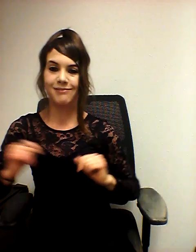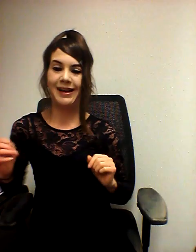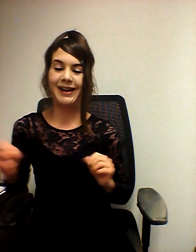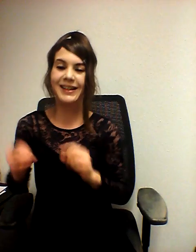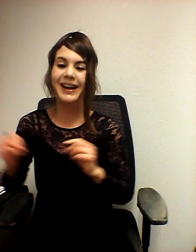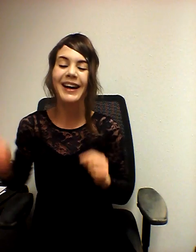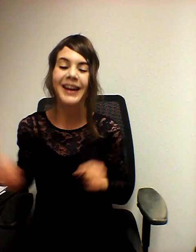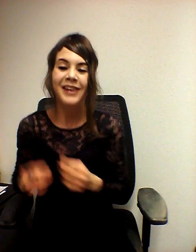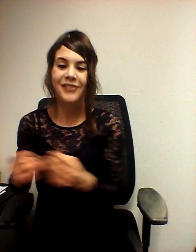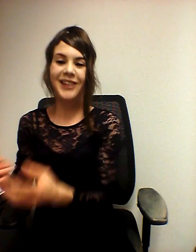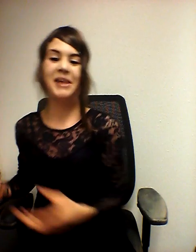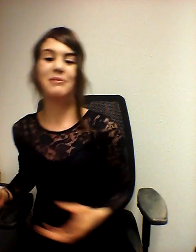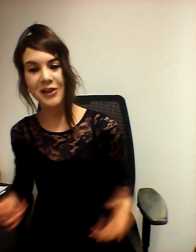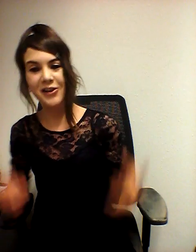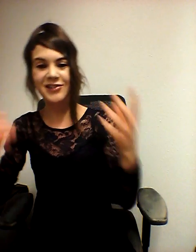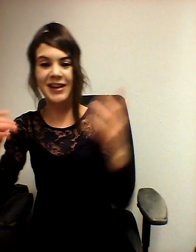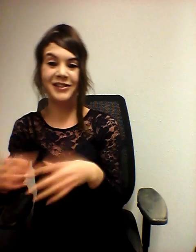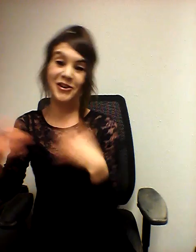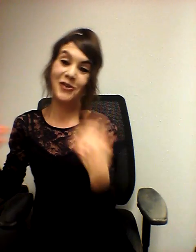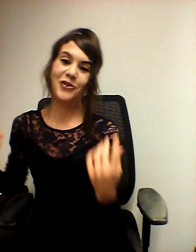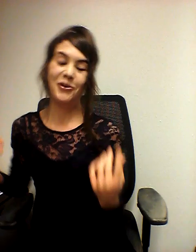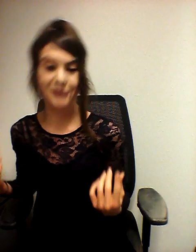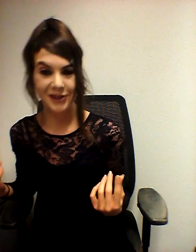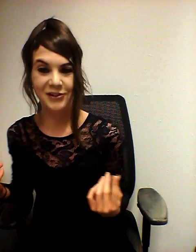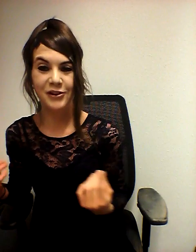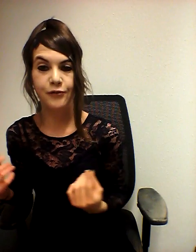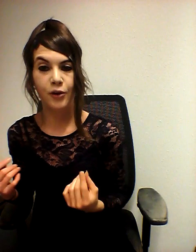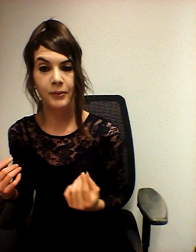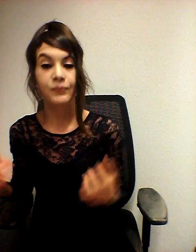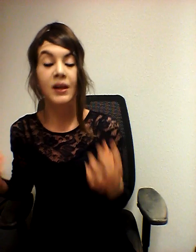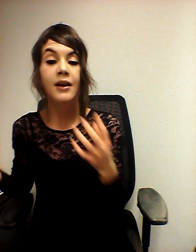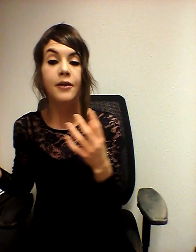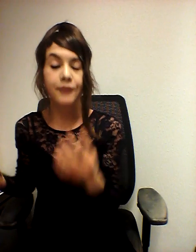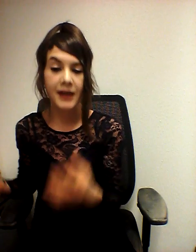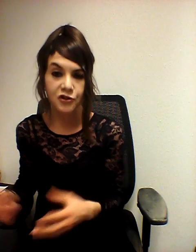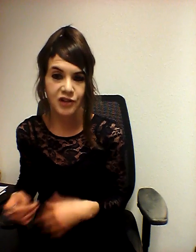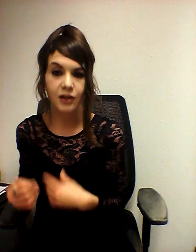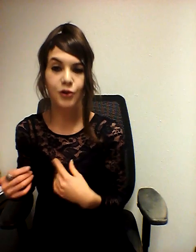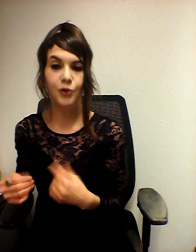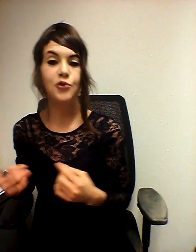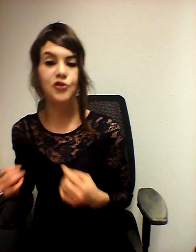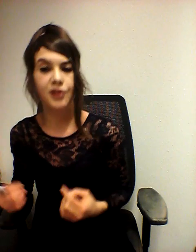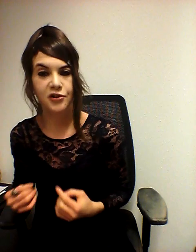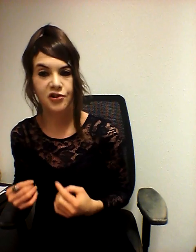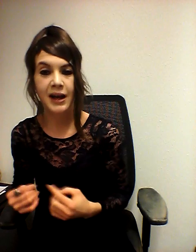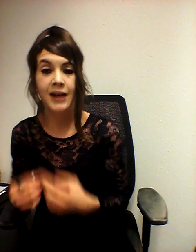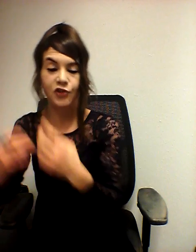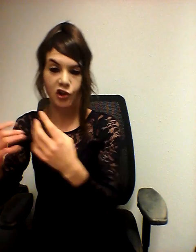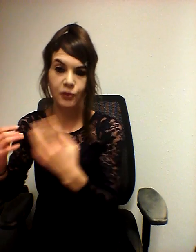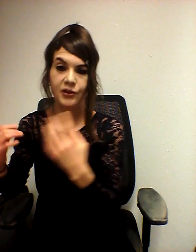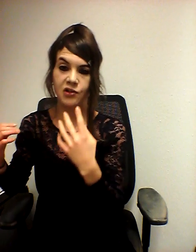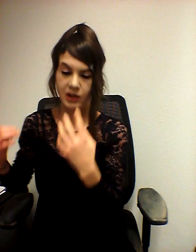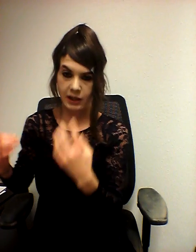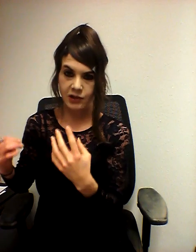maken wat hebben cellen nodig om dat te kunnen vormen vesikels dat zijn Transport inse secretie